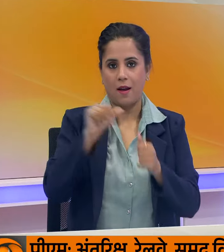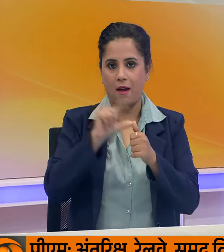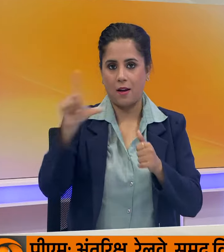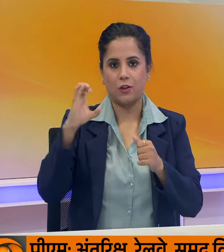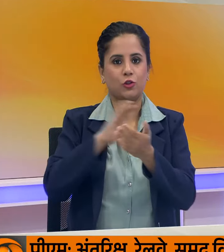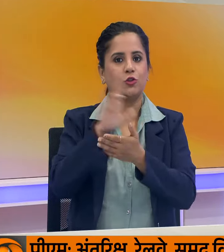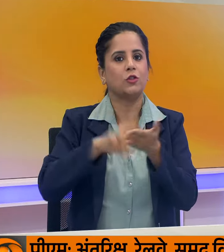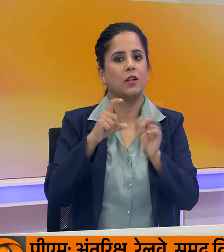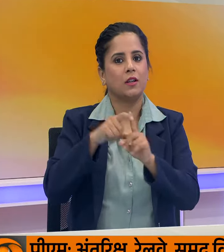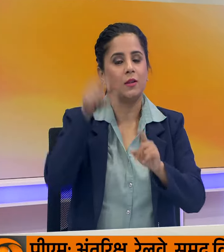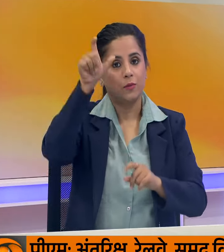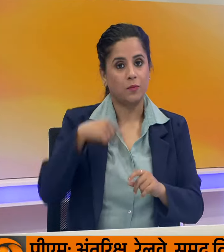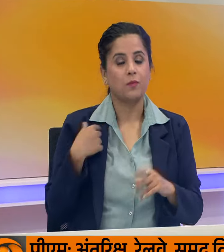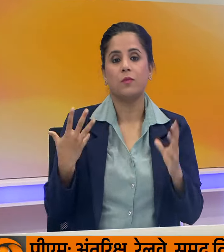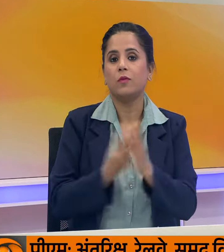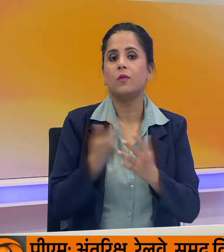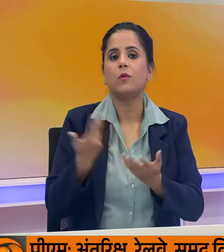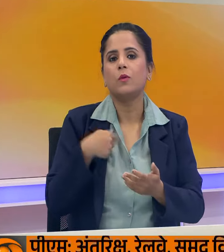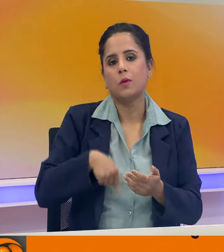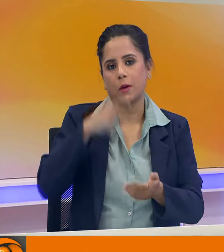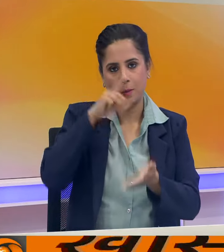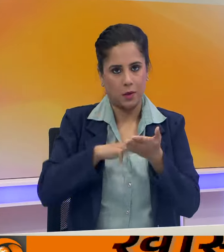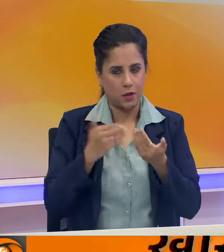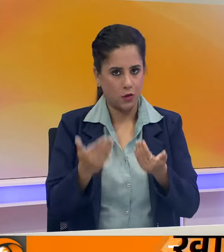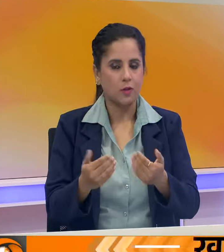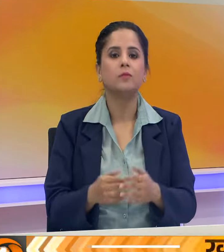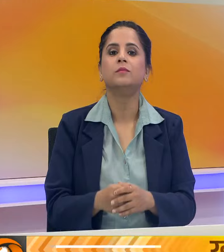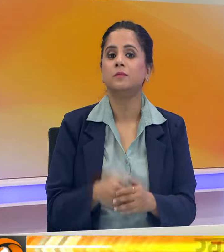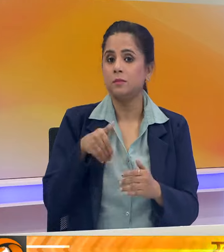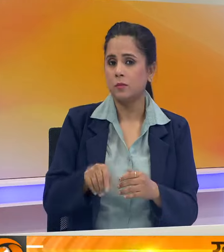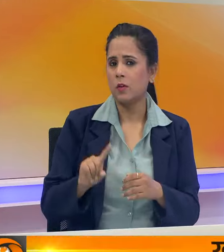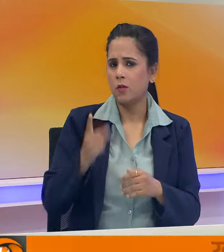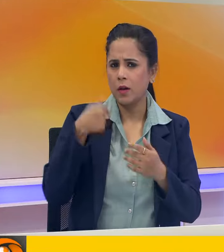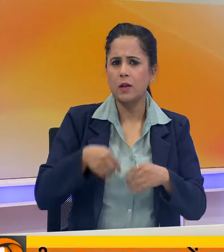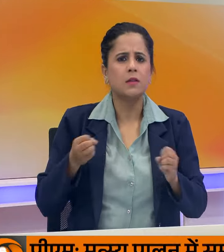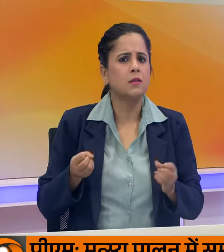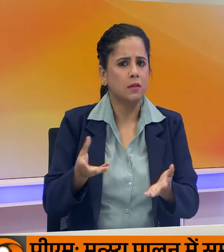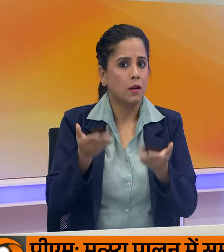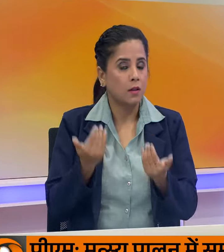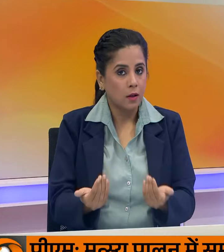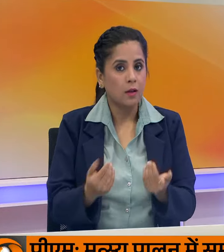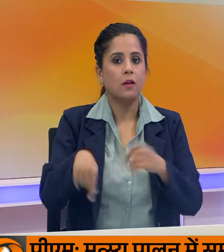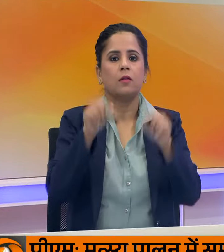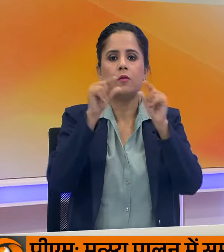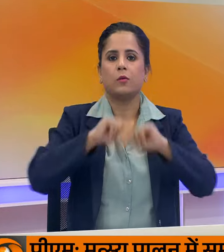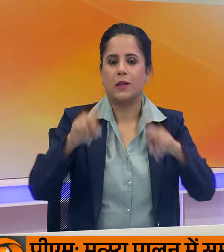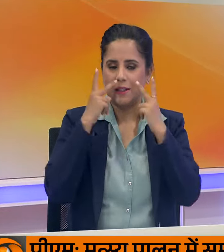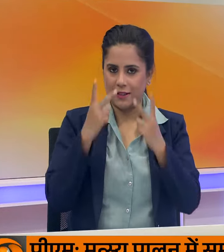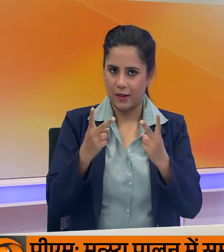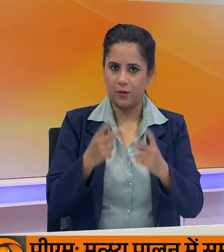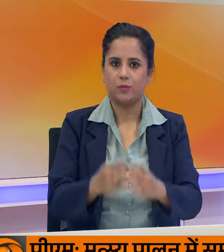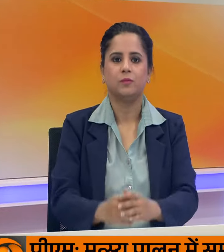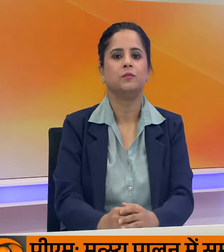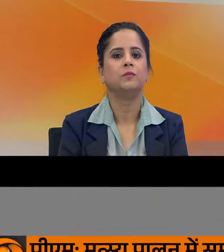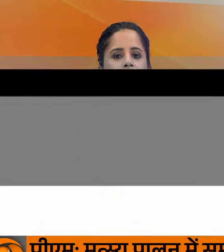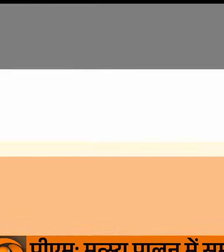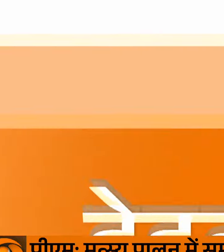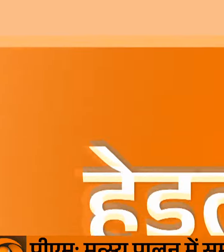सिंह और मेरे साथ है मौजूद हमारी सहयोगी मनीषा शर्मा सबसे पहले शुरुआत कर लेते हैं हेडलाइंस के